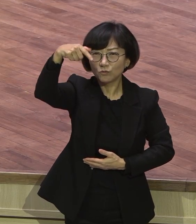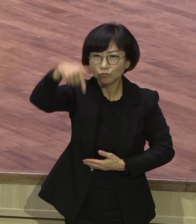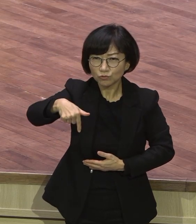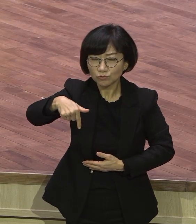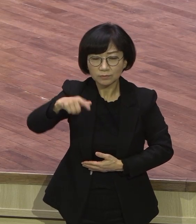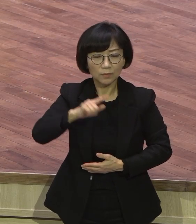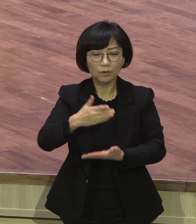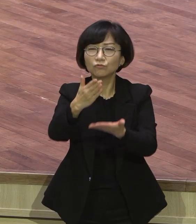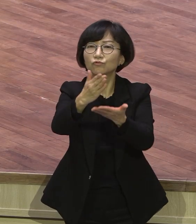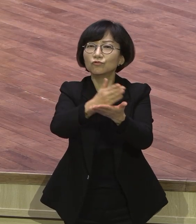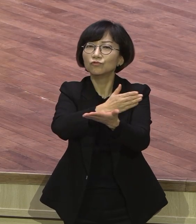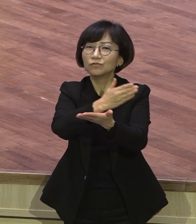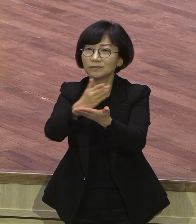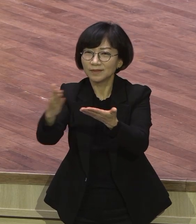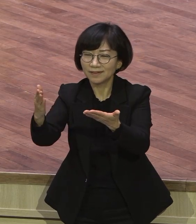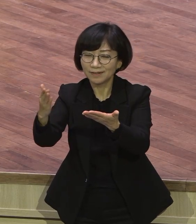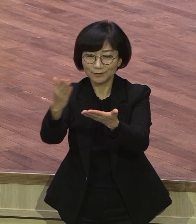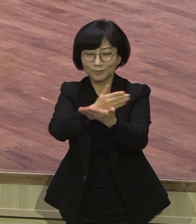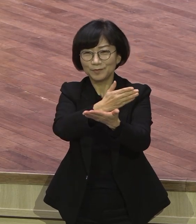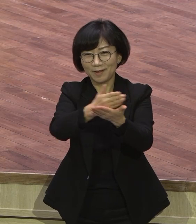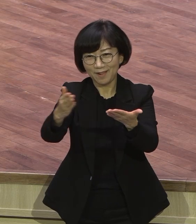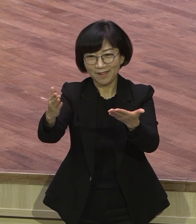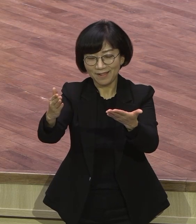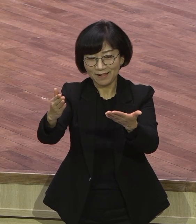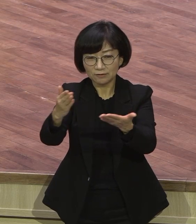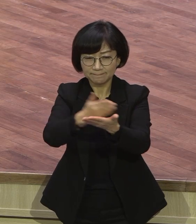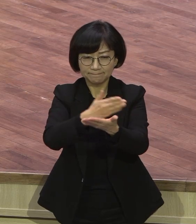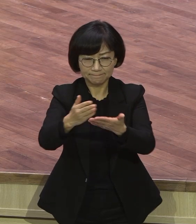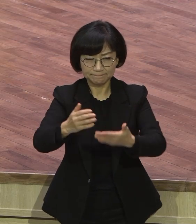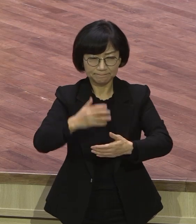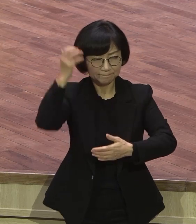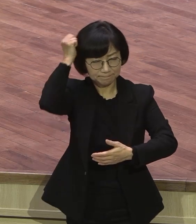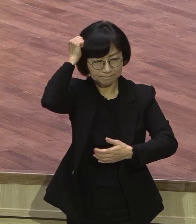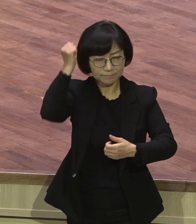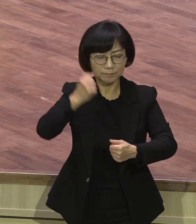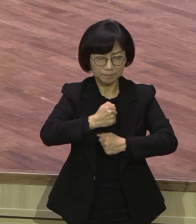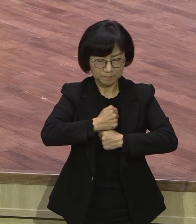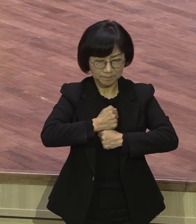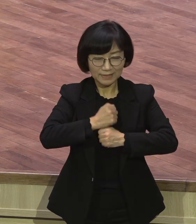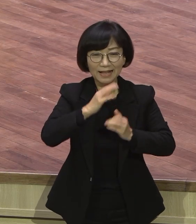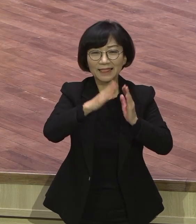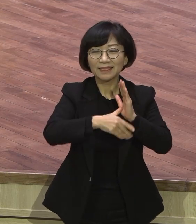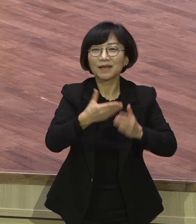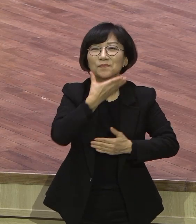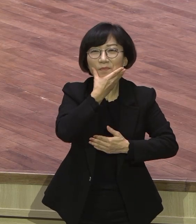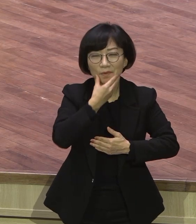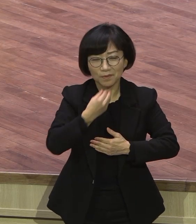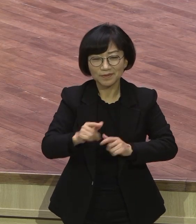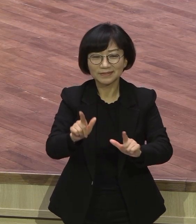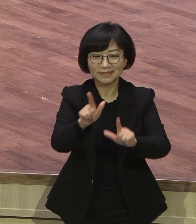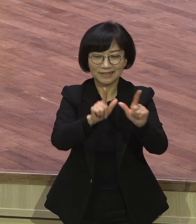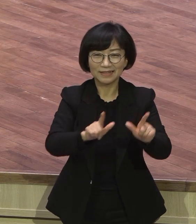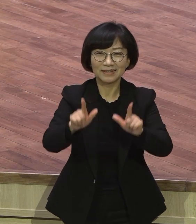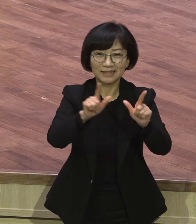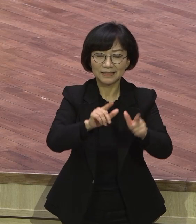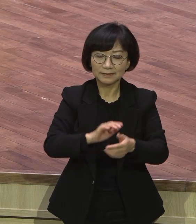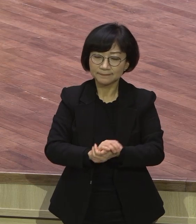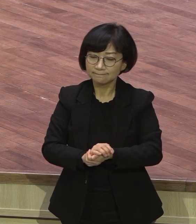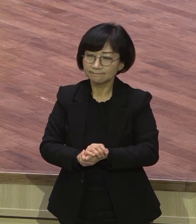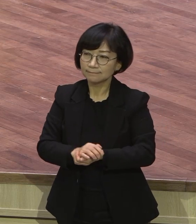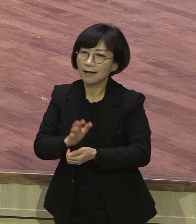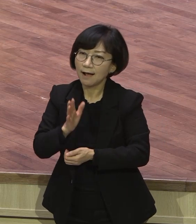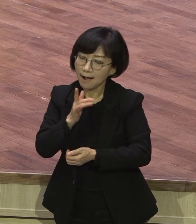구별을 합되게 지키는 삶이 결국은 뭐여 복된 삶이다 아 오늘이 주일이구나 이